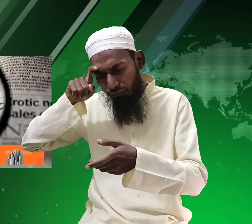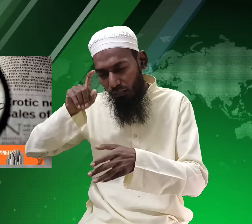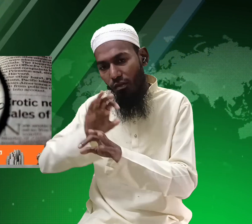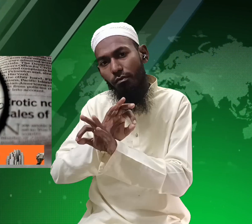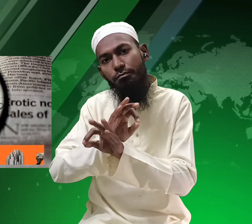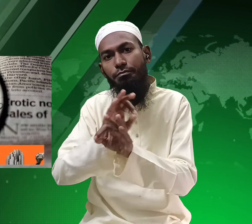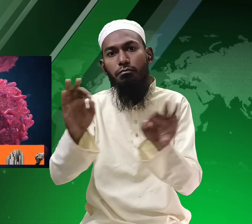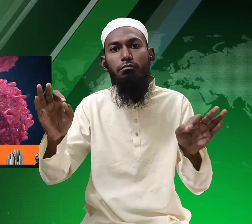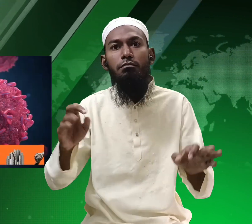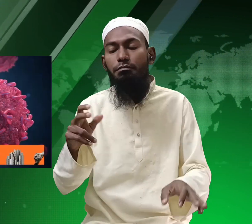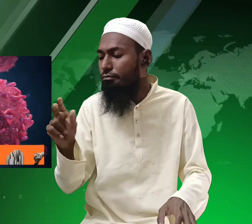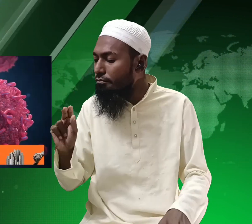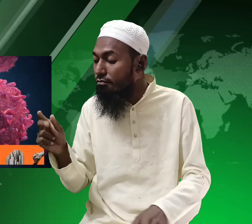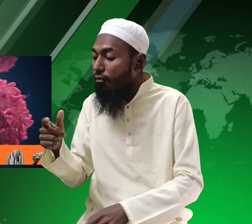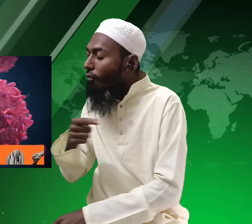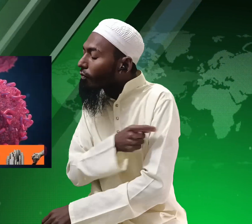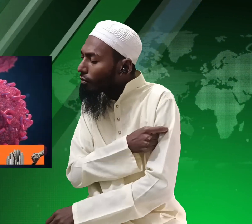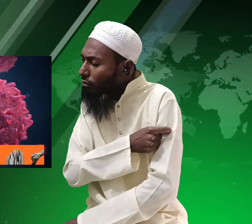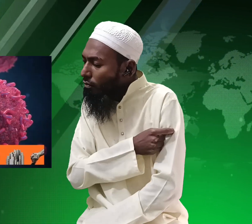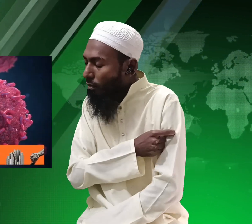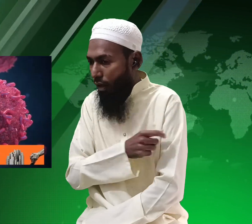হয়েছে।